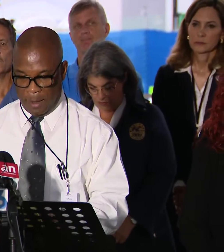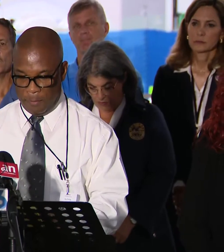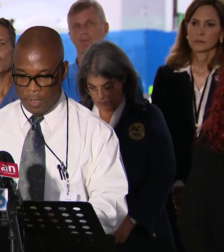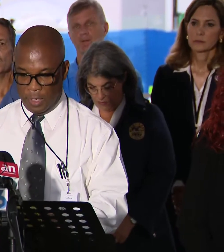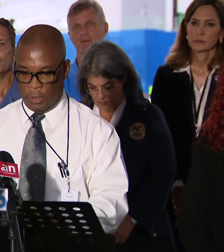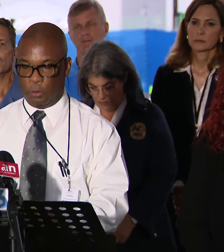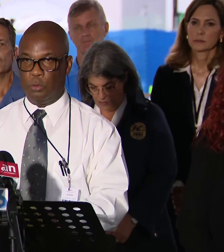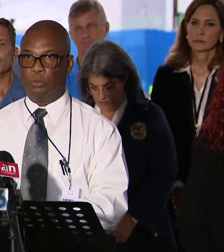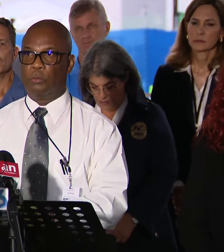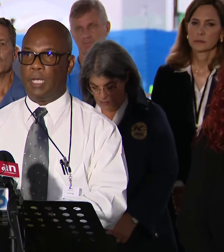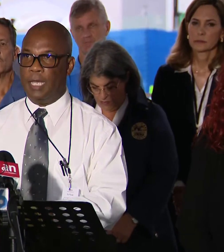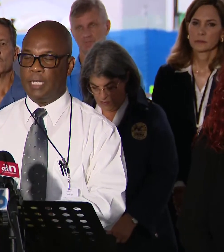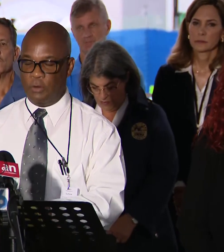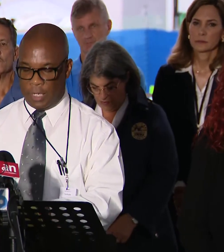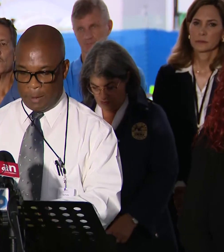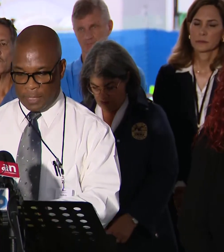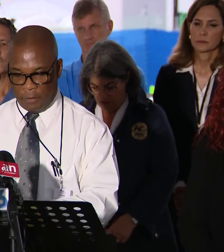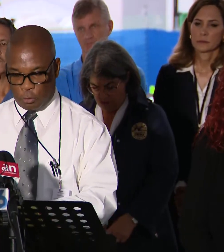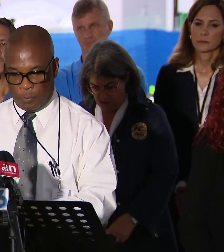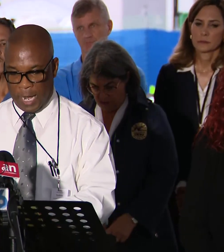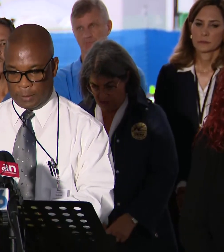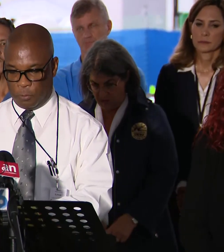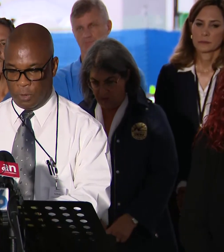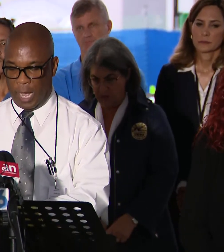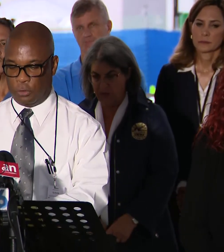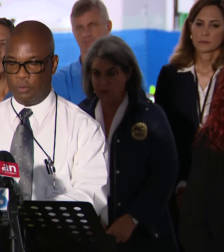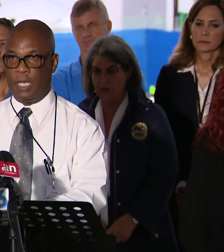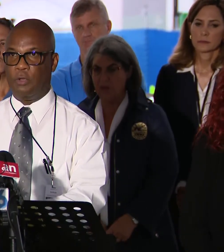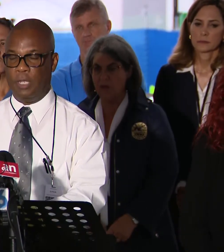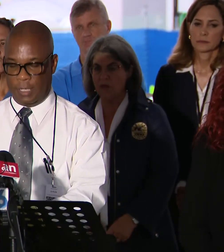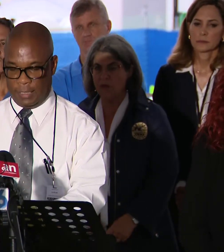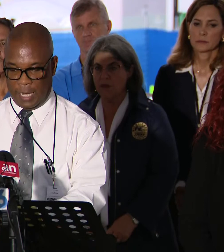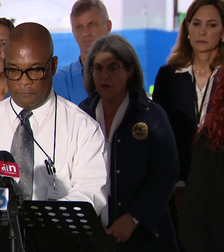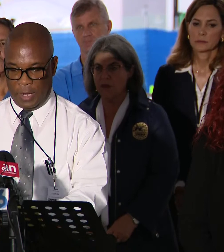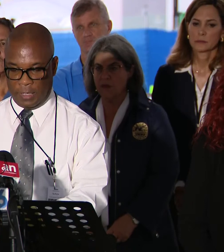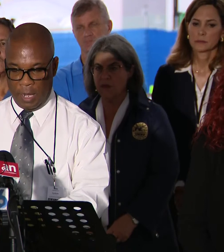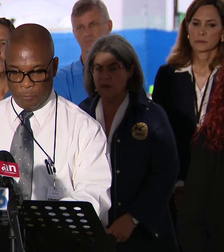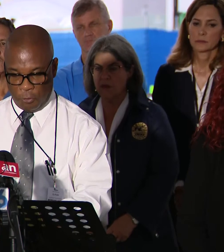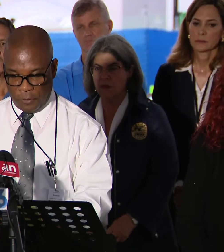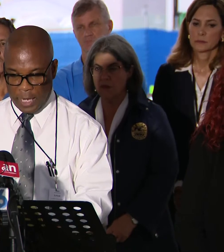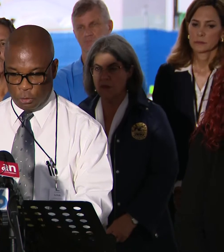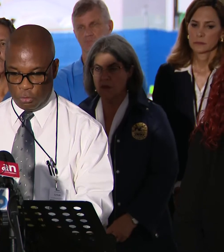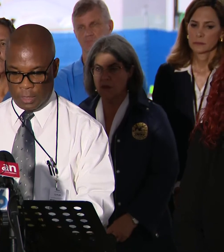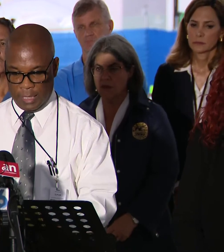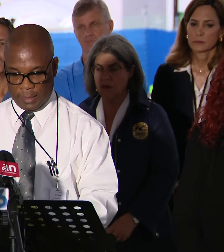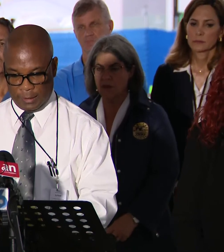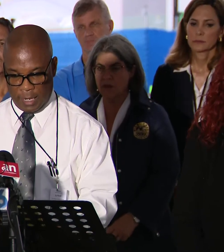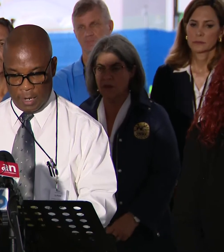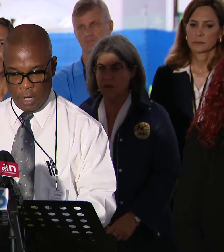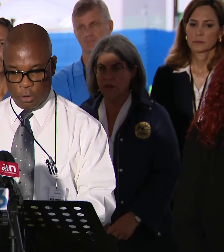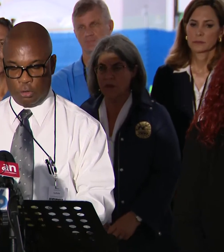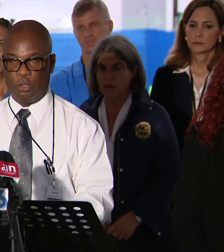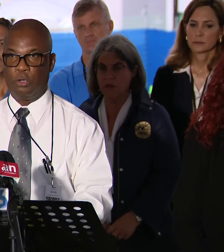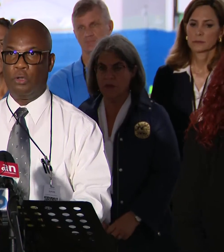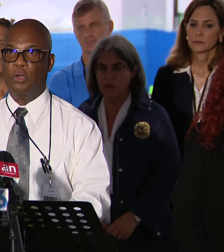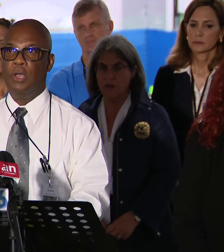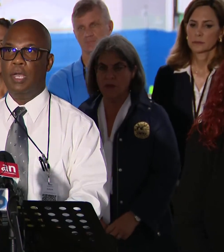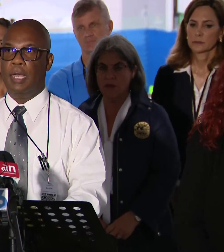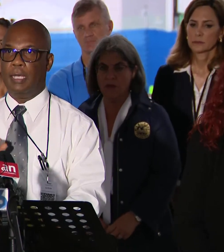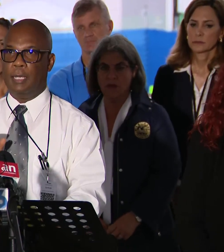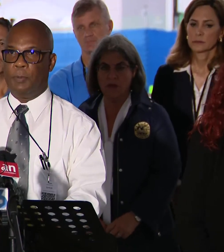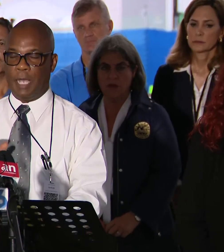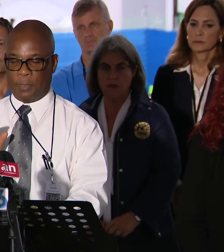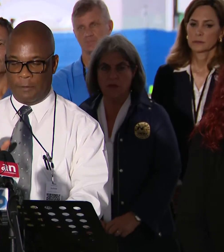un problème, il y a un ingénieur qui a travaillé sur place pour assurer que l'intégrité a fait, pour faire l'étude qui est nécessaire, de sorte